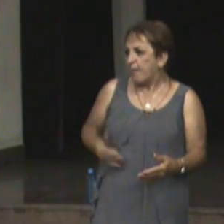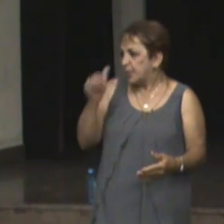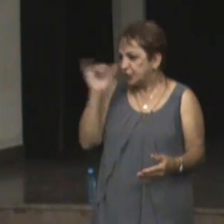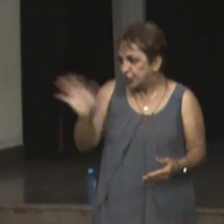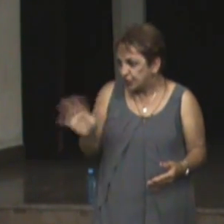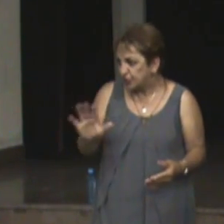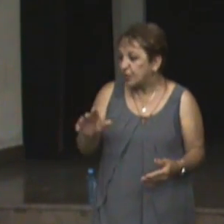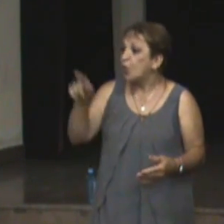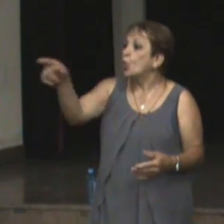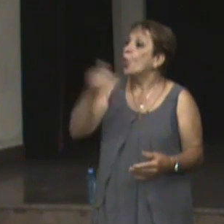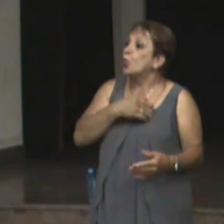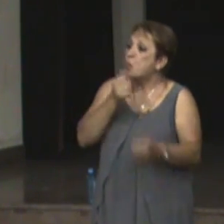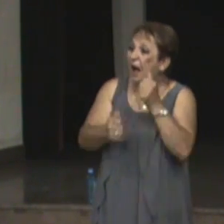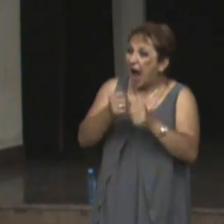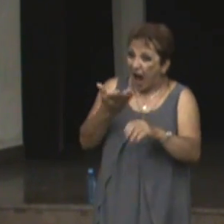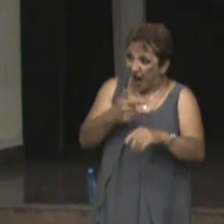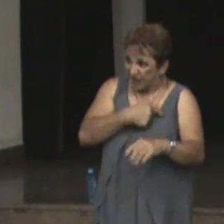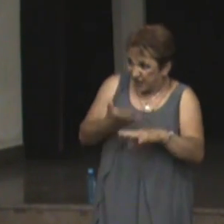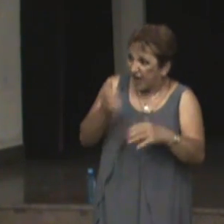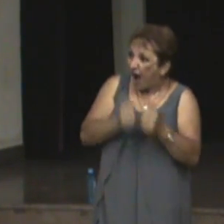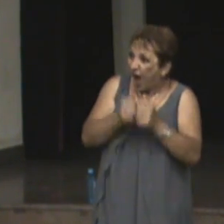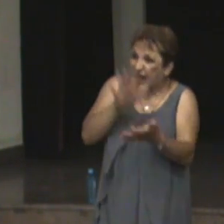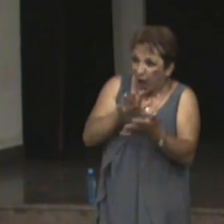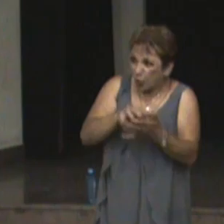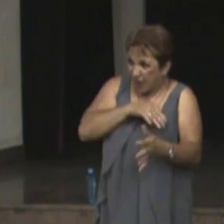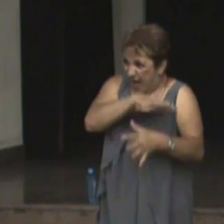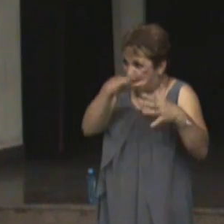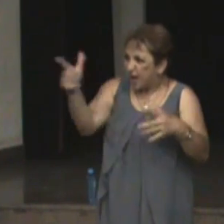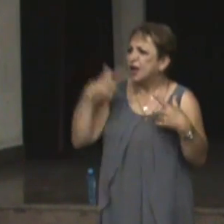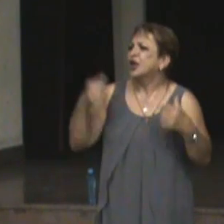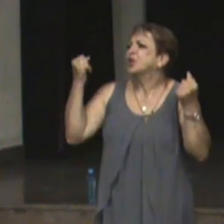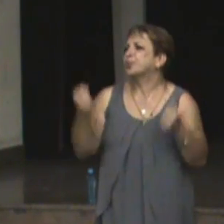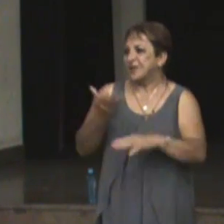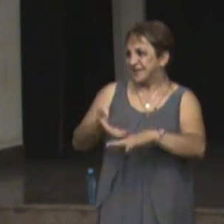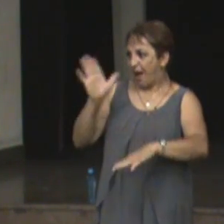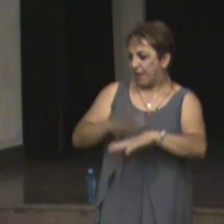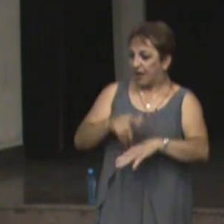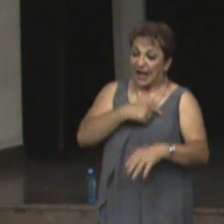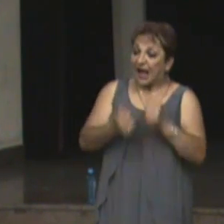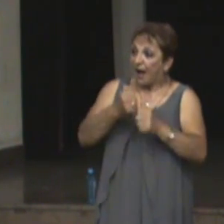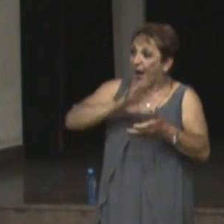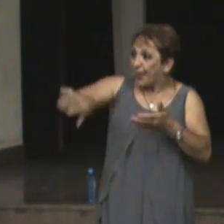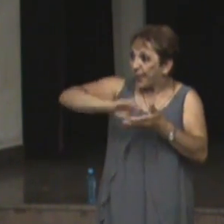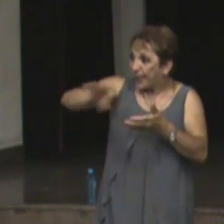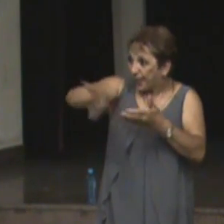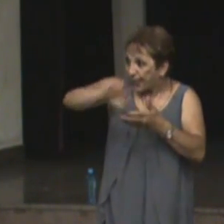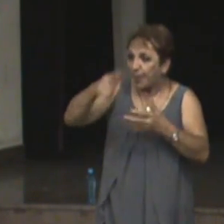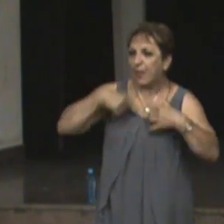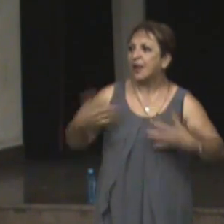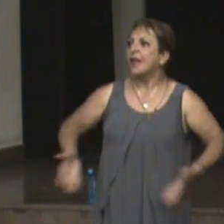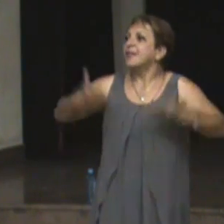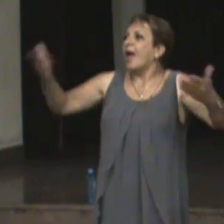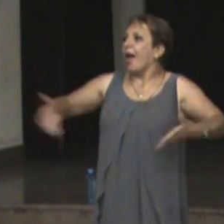մարդը փորձի այդ քարերը հանի, հանի իր սրտի մեջից, այս մարդու կյանքը իմաստ է ստանում,